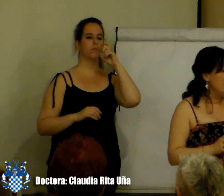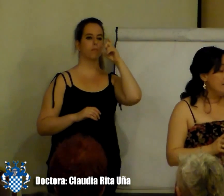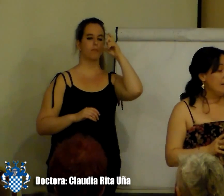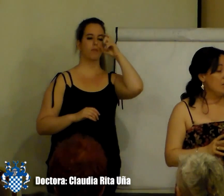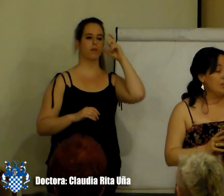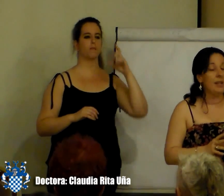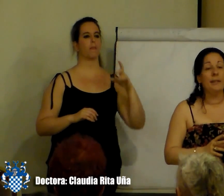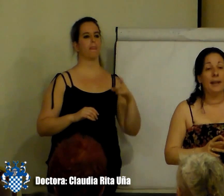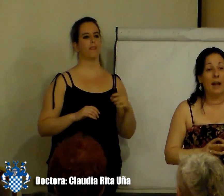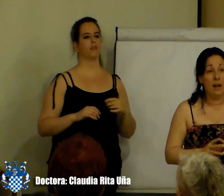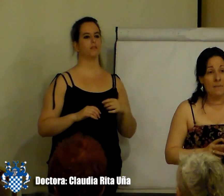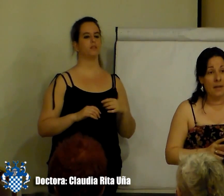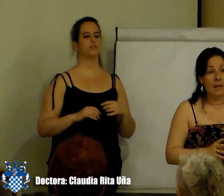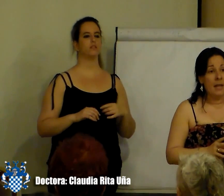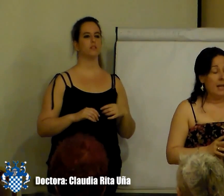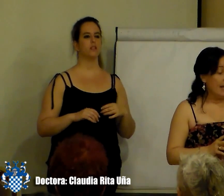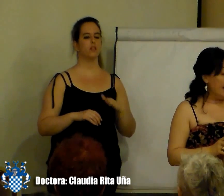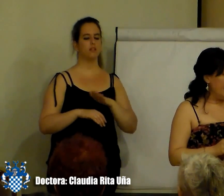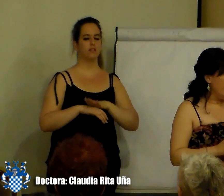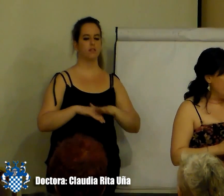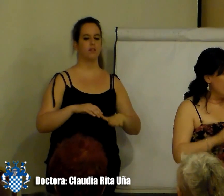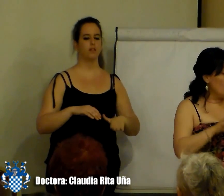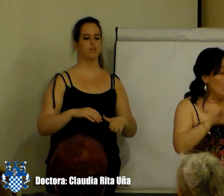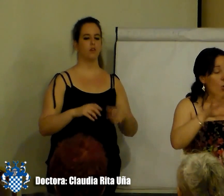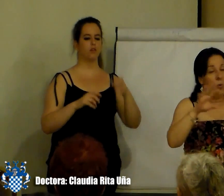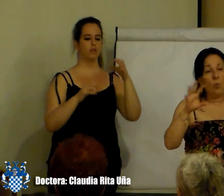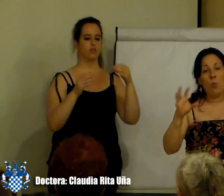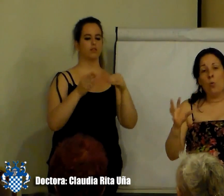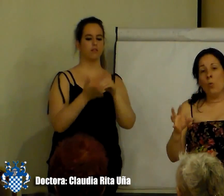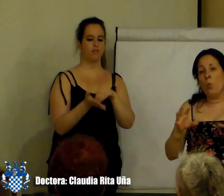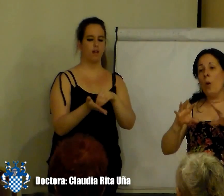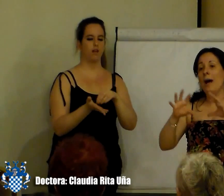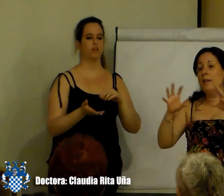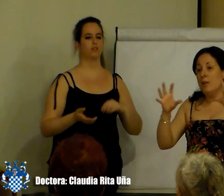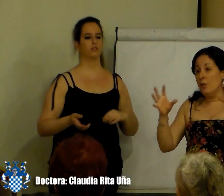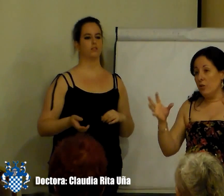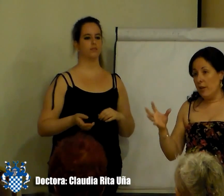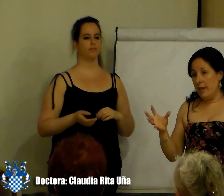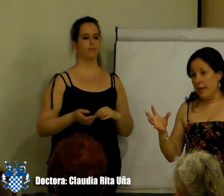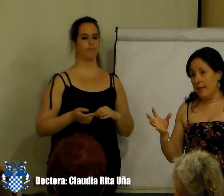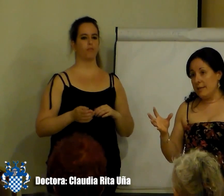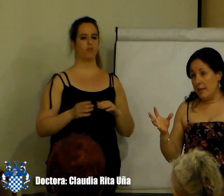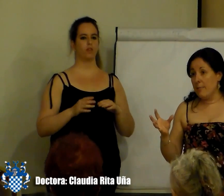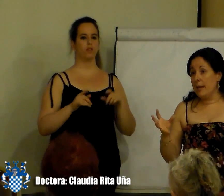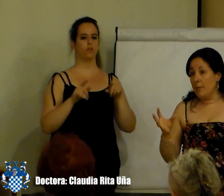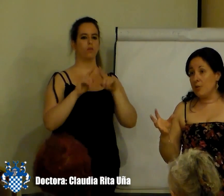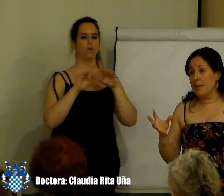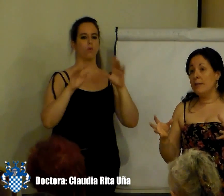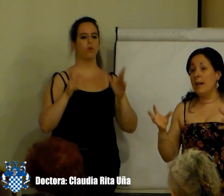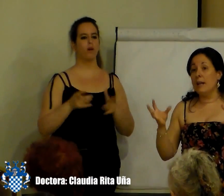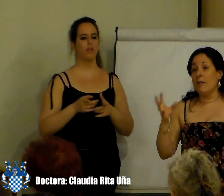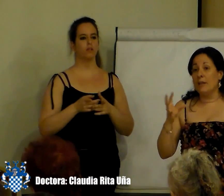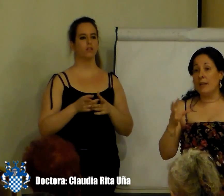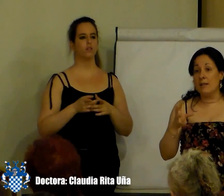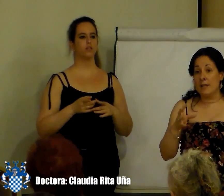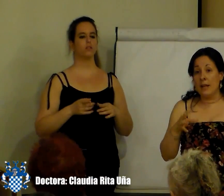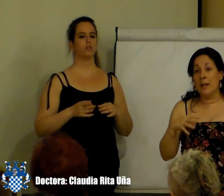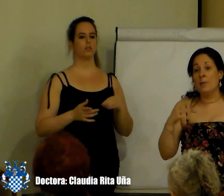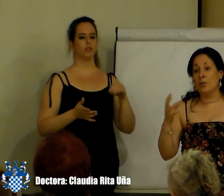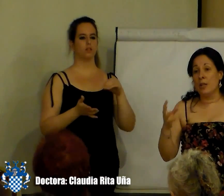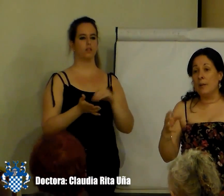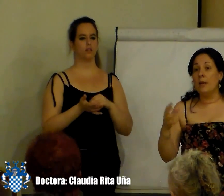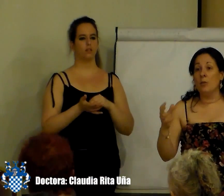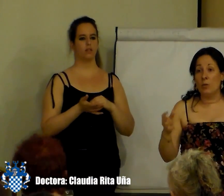de sensibilización central, que es todo un cuadro del sistema nervioso central que afecta